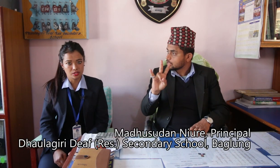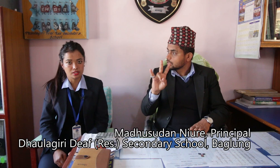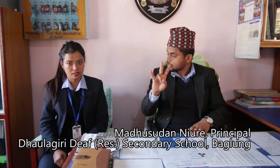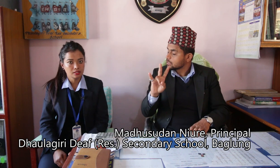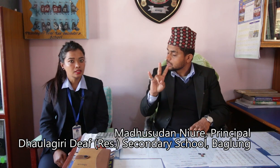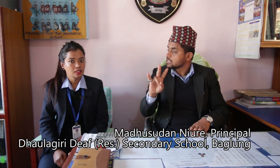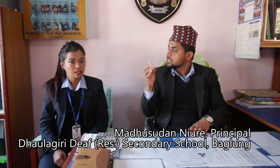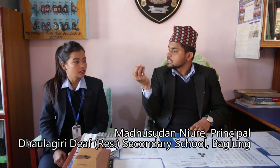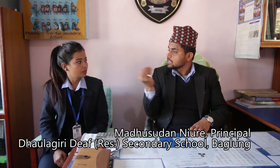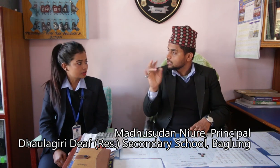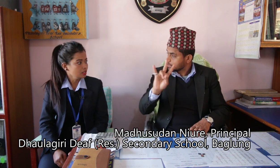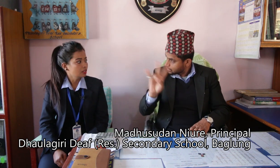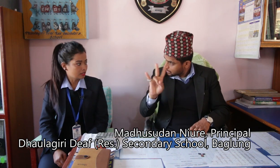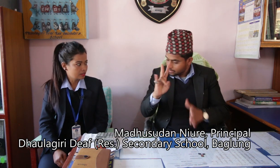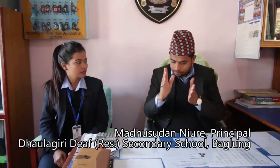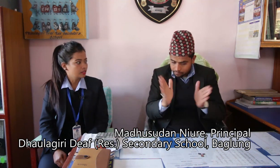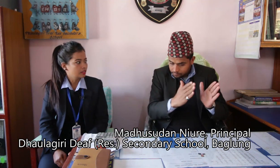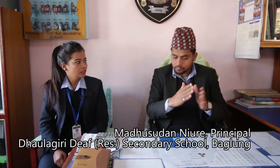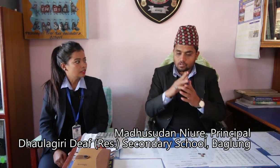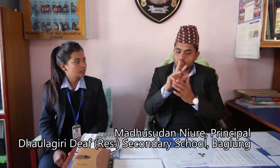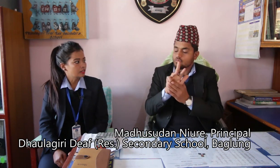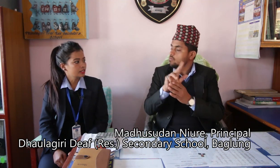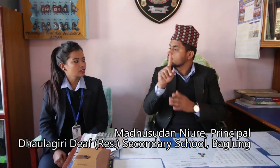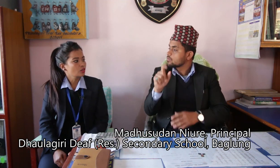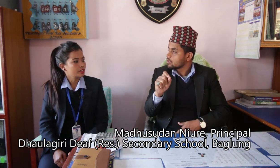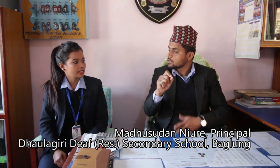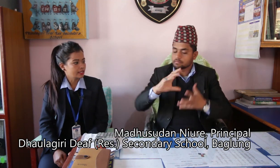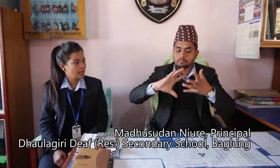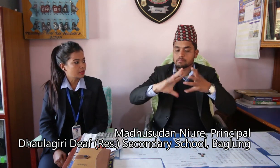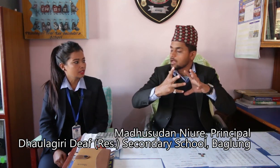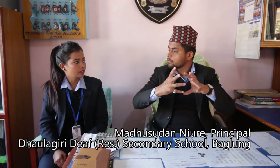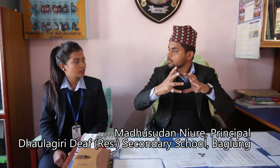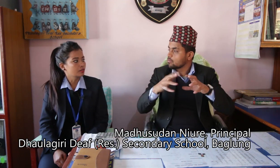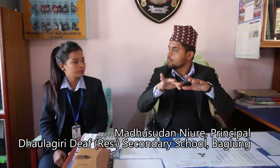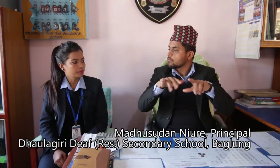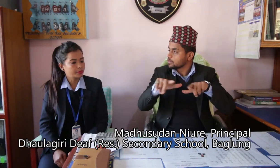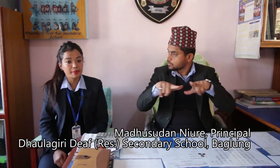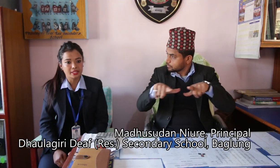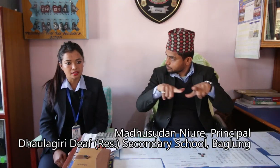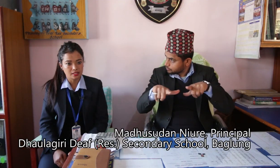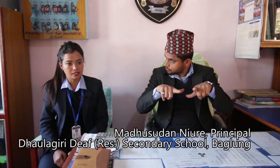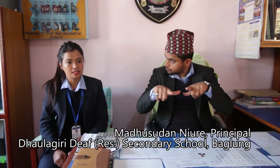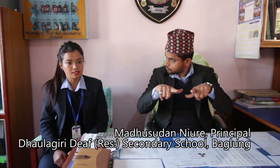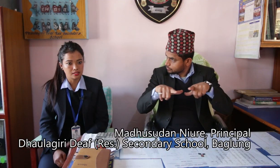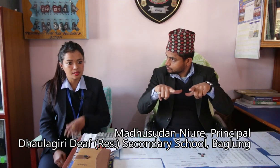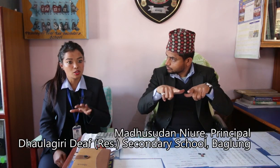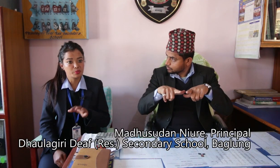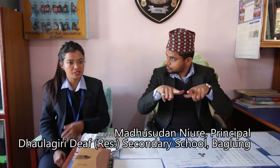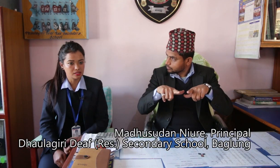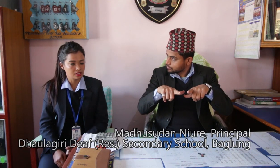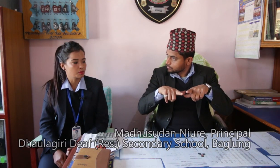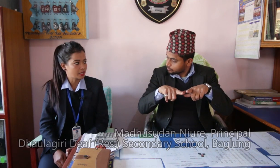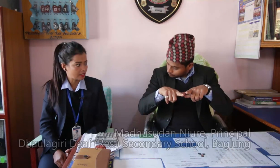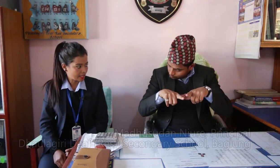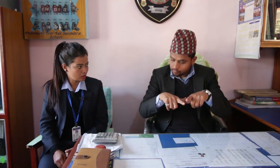जनरल एजुकेसन हुन्छ र चाहिँ 9 कक्षादेखि हामीले प्राविधिक शिक्षा अन्तर्गत चाहिँ हामी